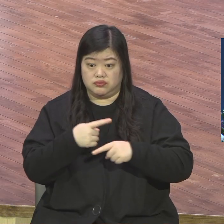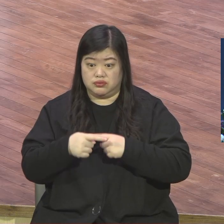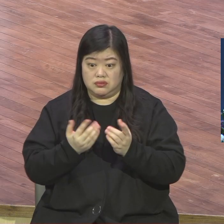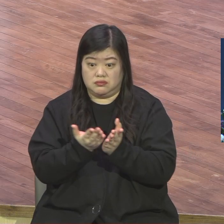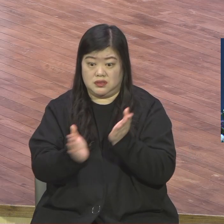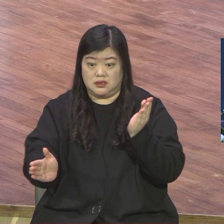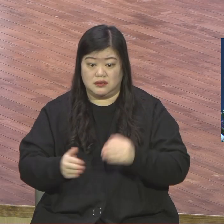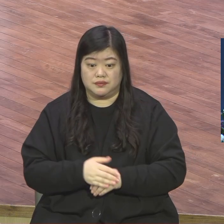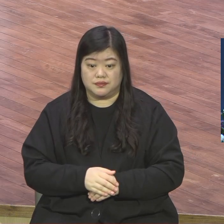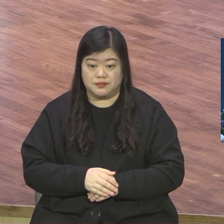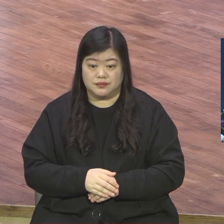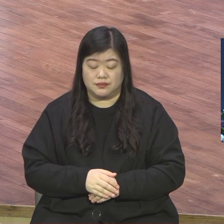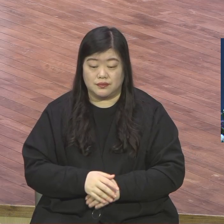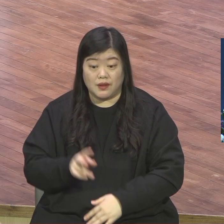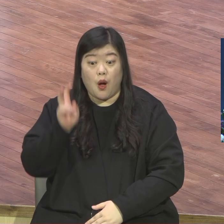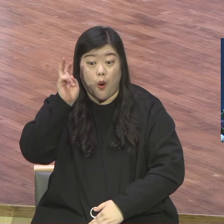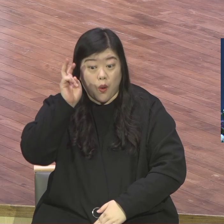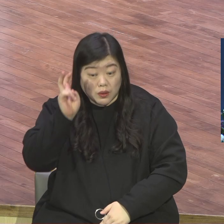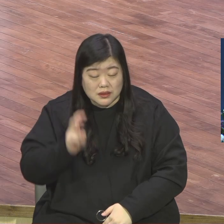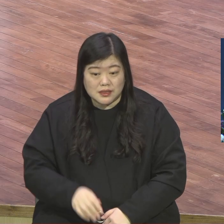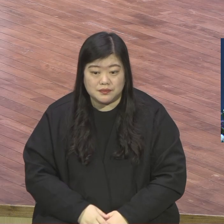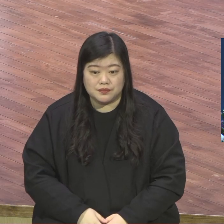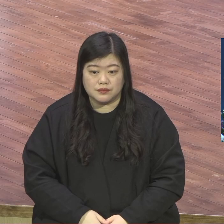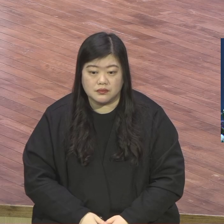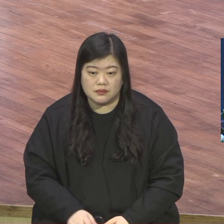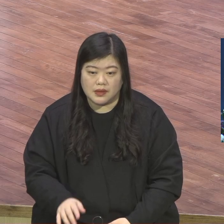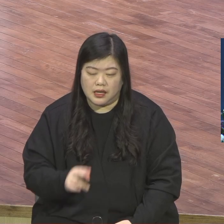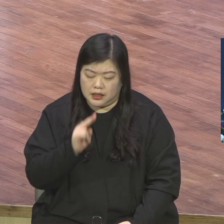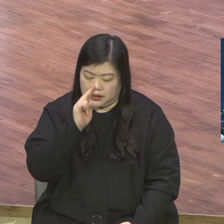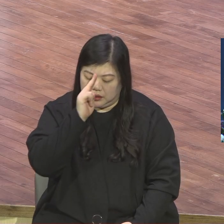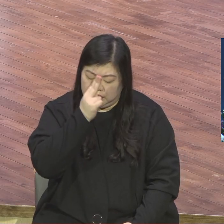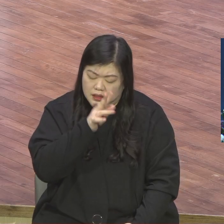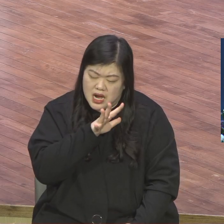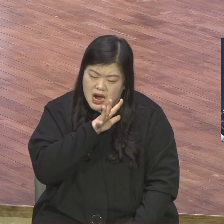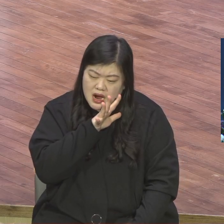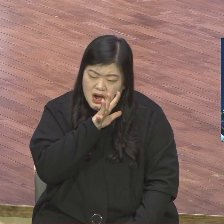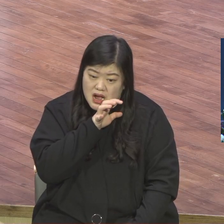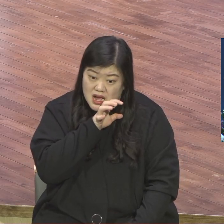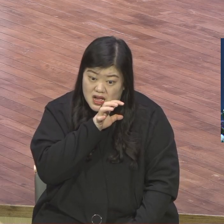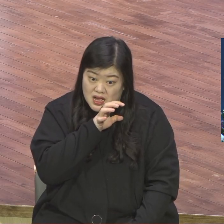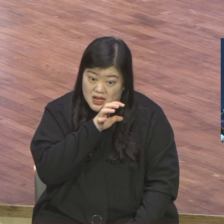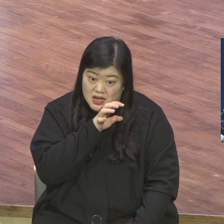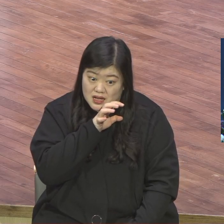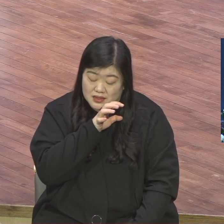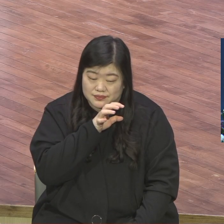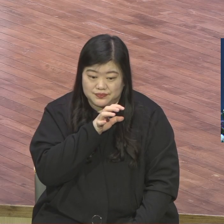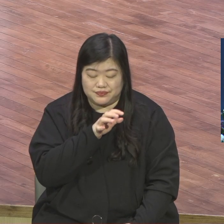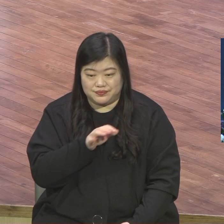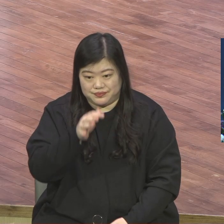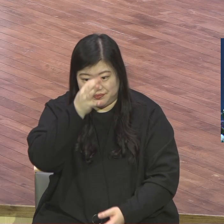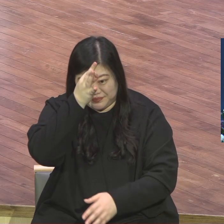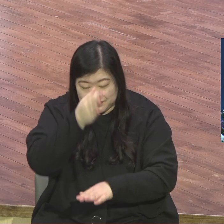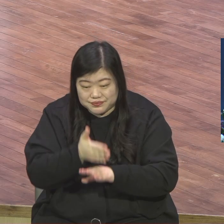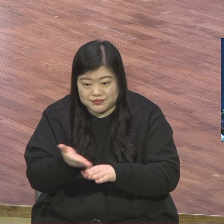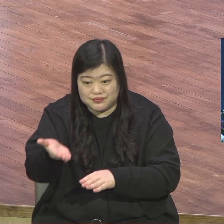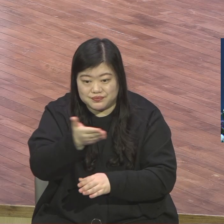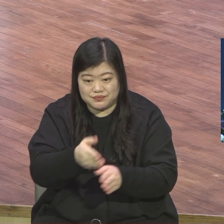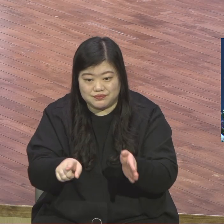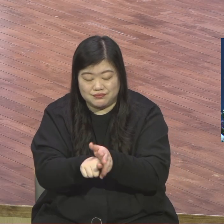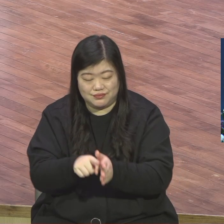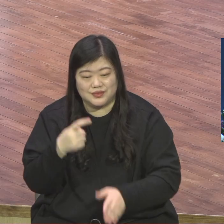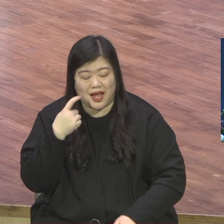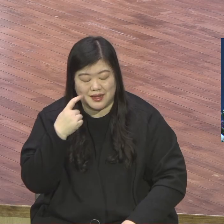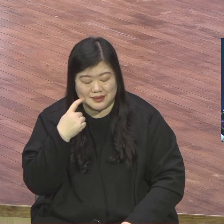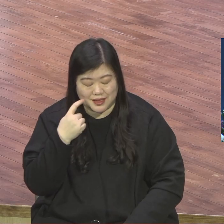하나님 못 믿는다는 얘기예요. 이분은 알지, 다 고백하지. 다 가짜예요, 그거 다. 말 한마디 딱 들어보면 그 사람 영적